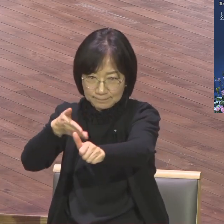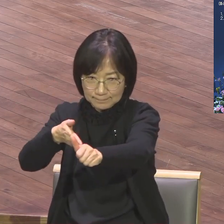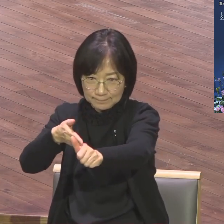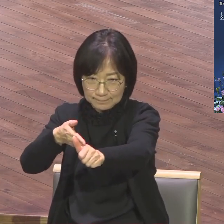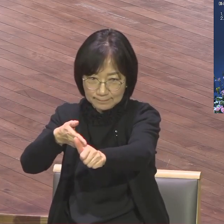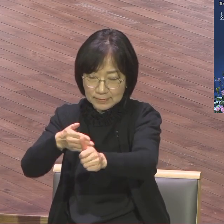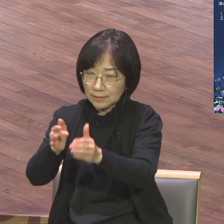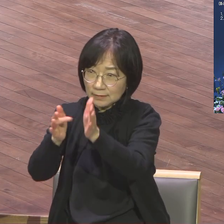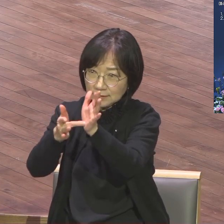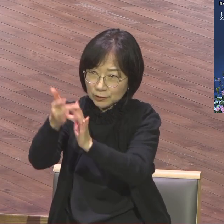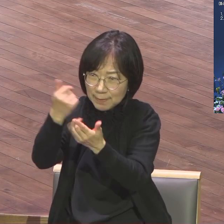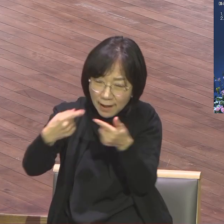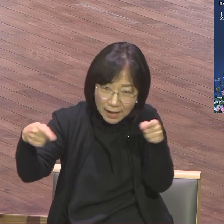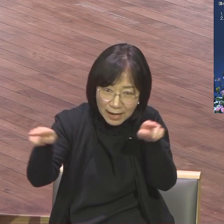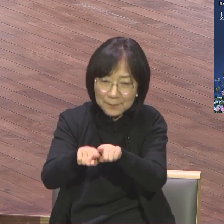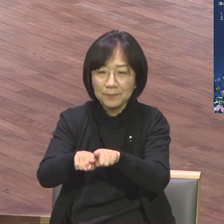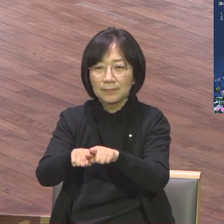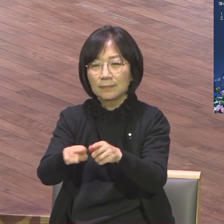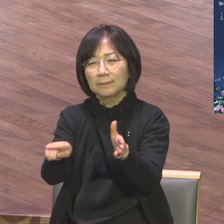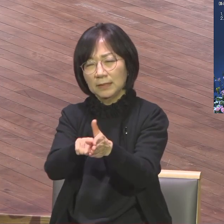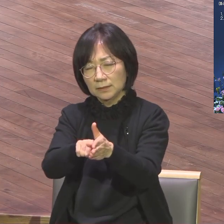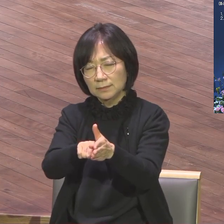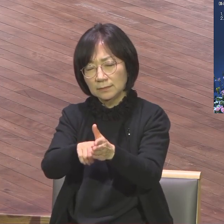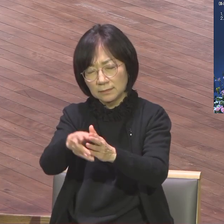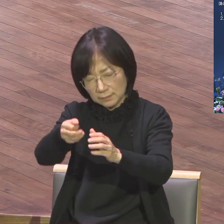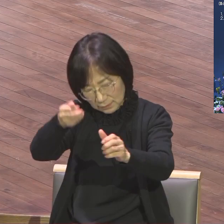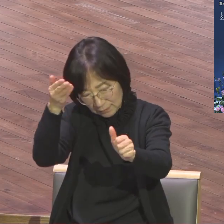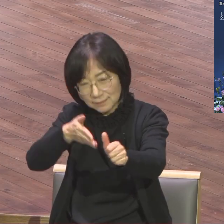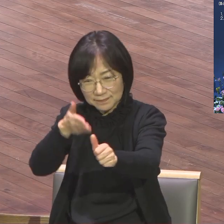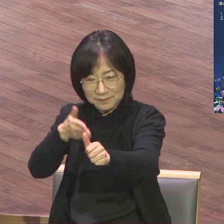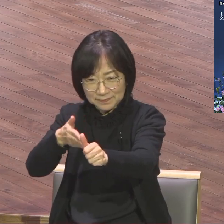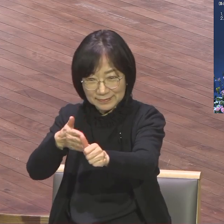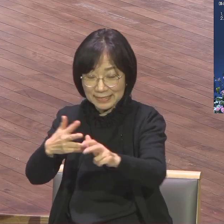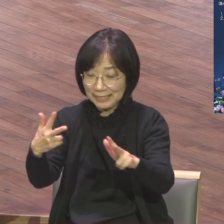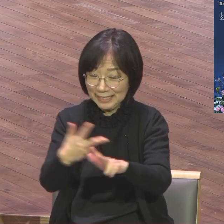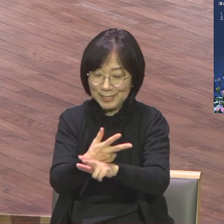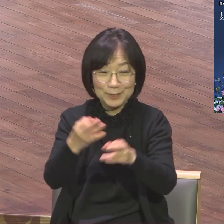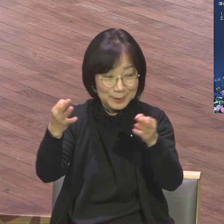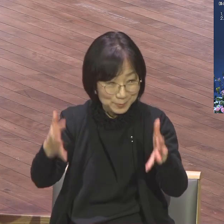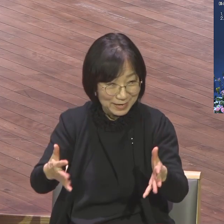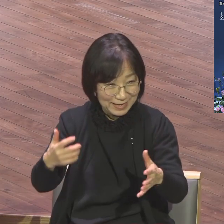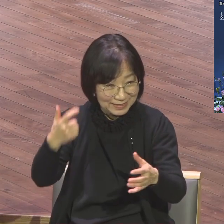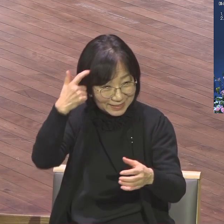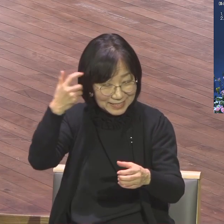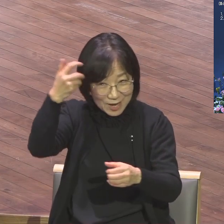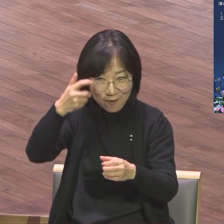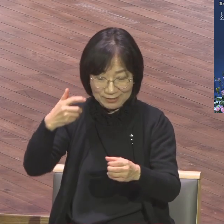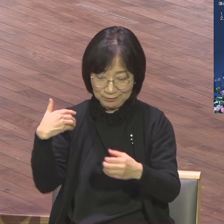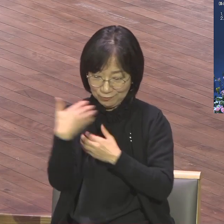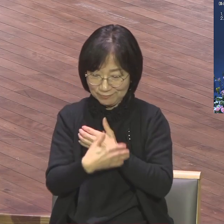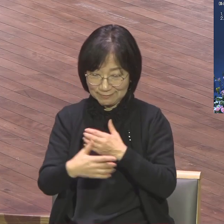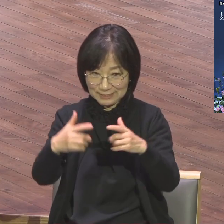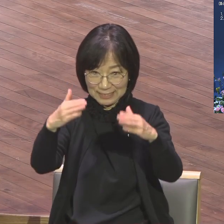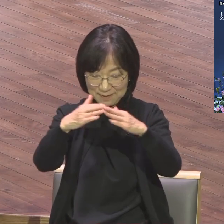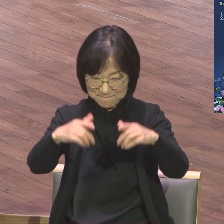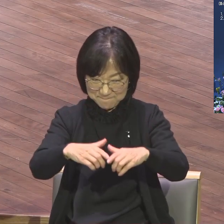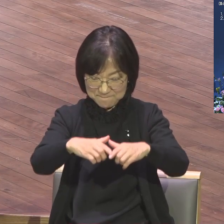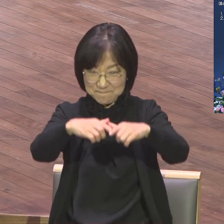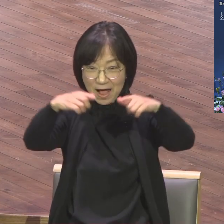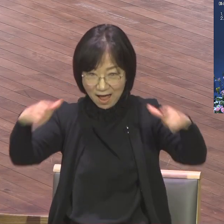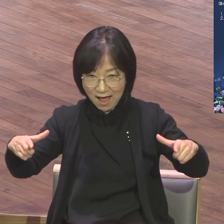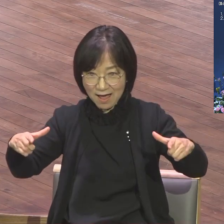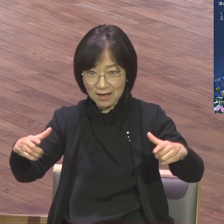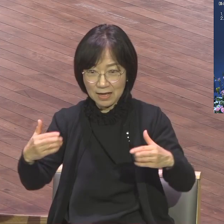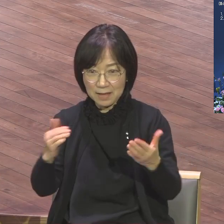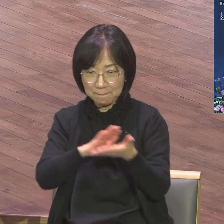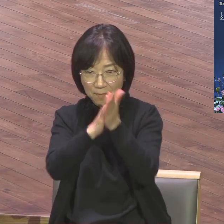예수님과 함께하는 믿음, 이걸 가지고 한 주간 또 영육관의 장막대를 펴가는 변화와 성량의